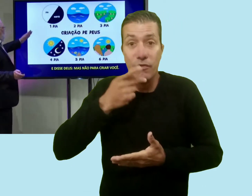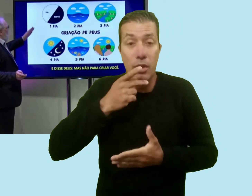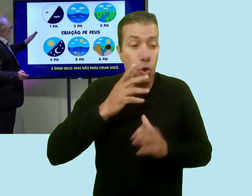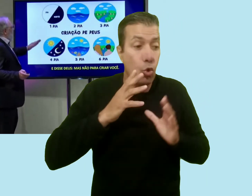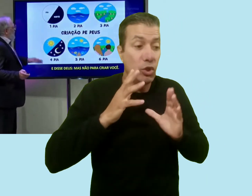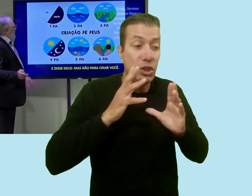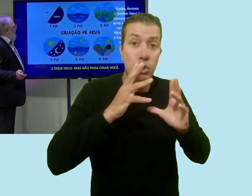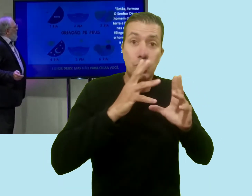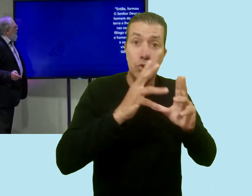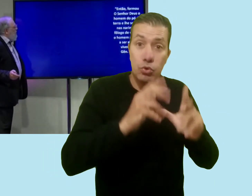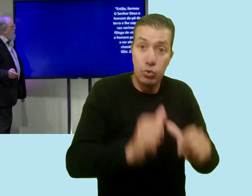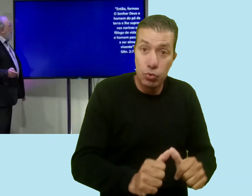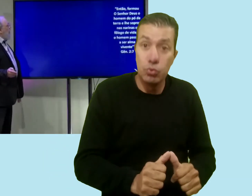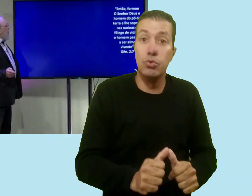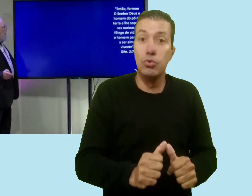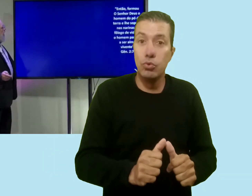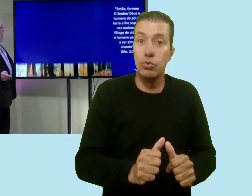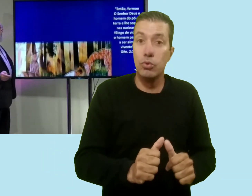e tudo apareceu,